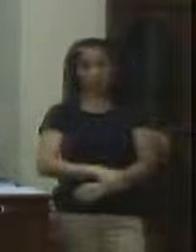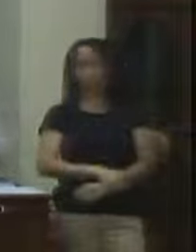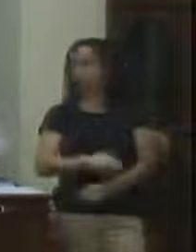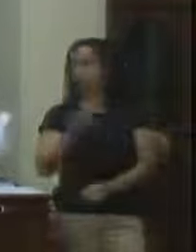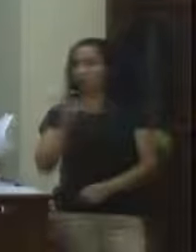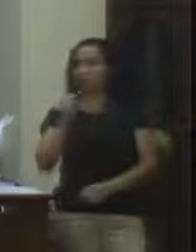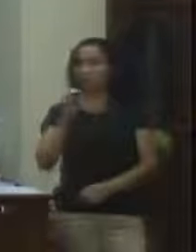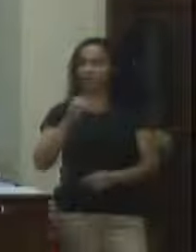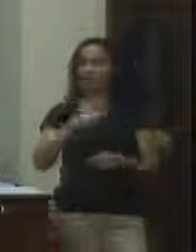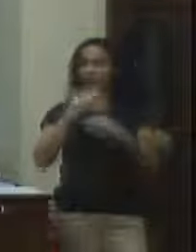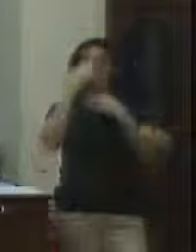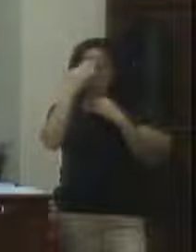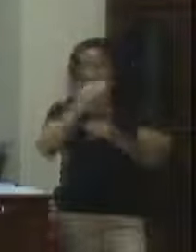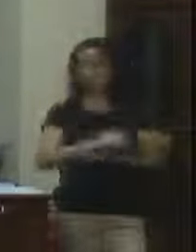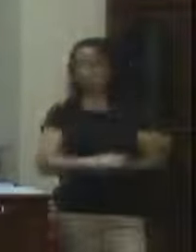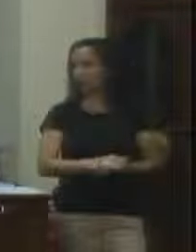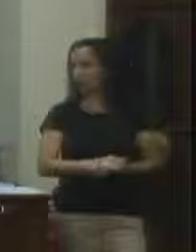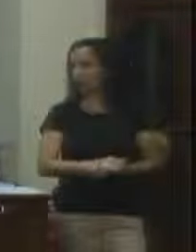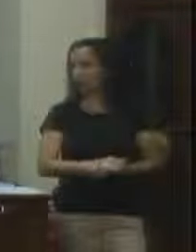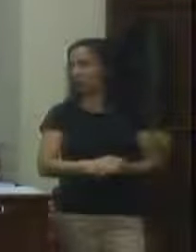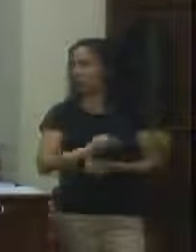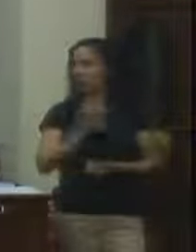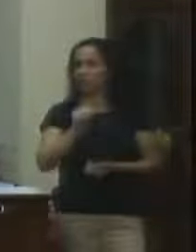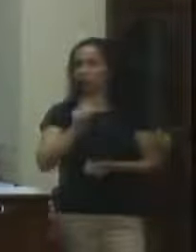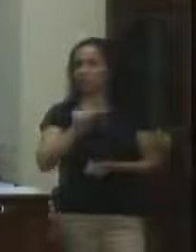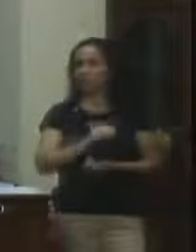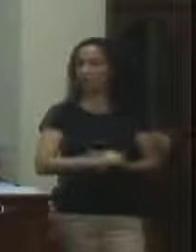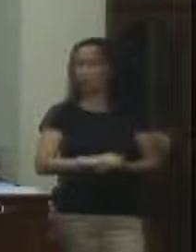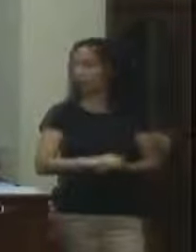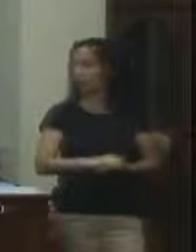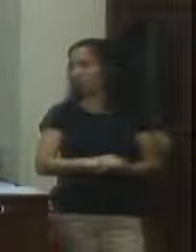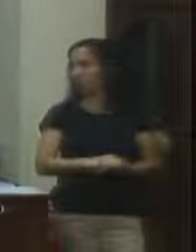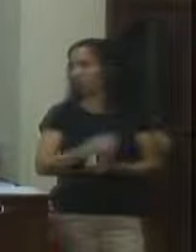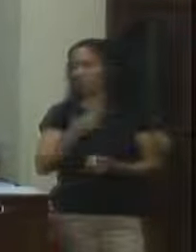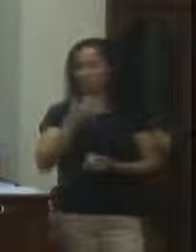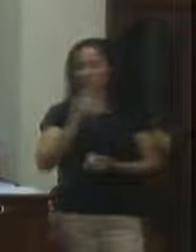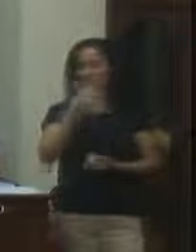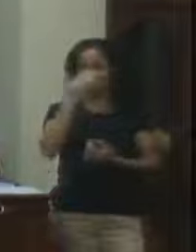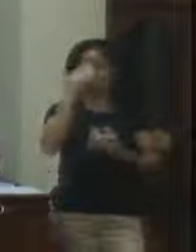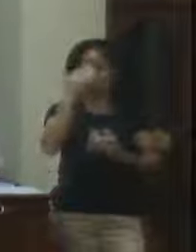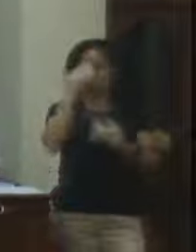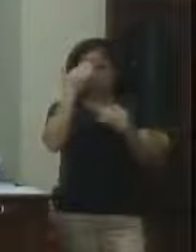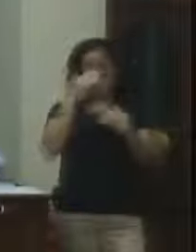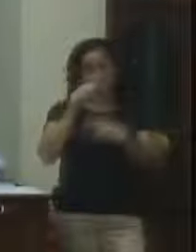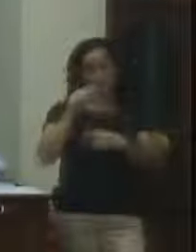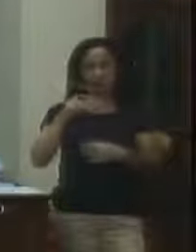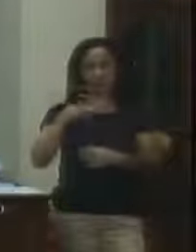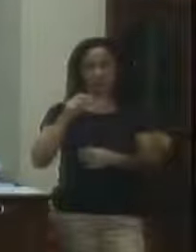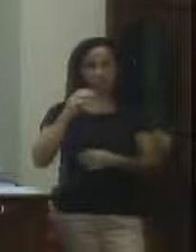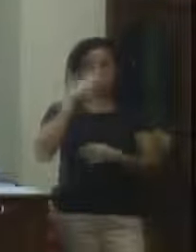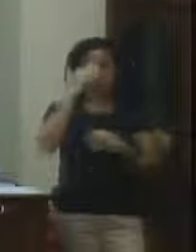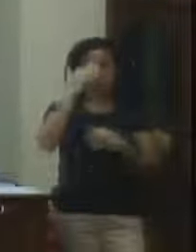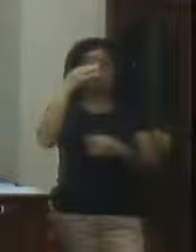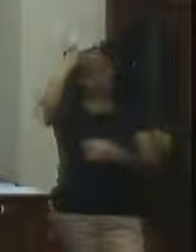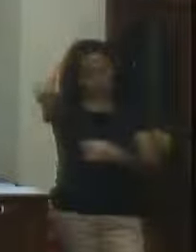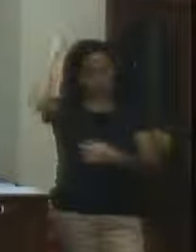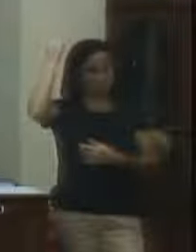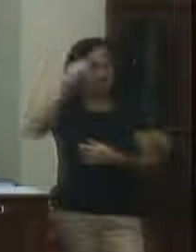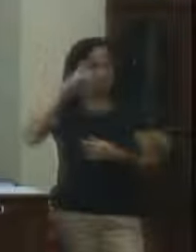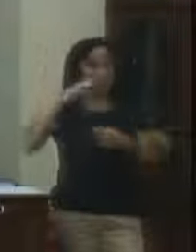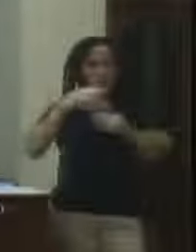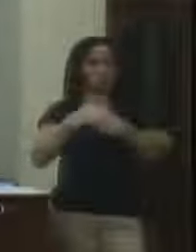Fabiane Vasconcelos. Obrigada, presidente. Fábio Antônio Pires Jorge, não vou fazer uso. Marcelo de Santos Isabel. Presidente, eu não vou fazer